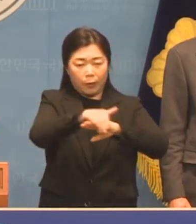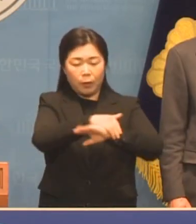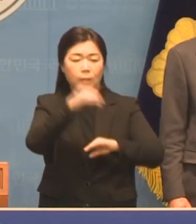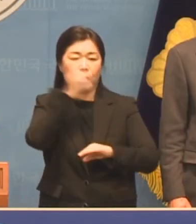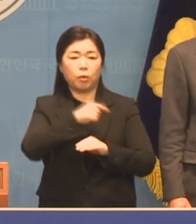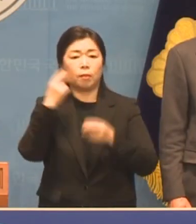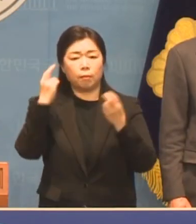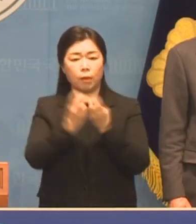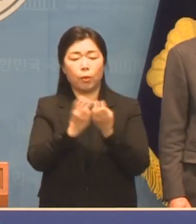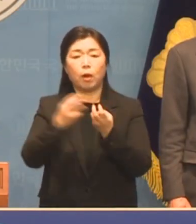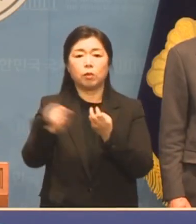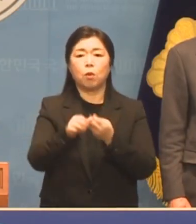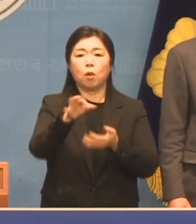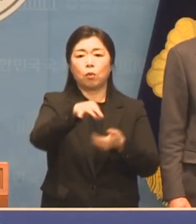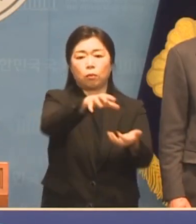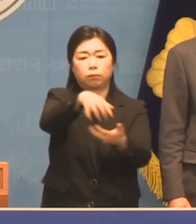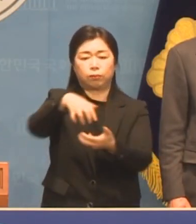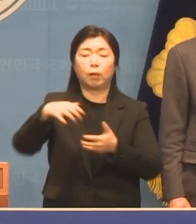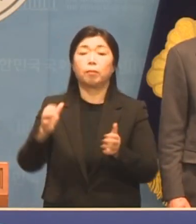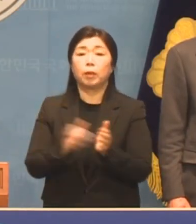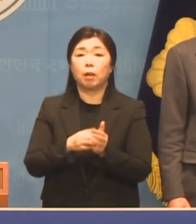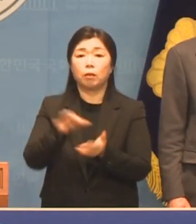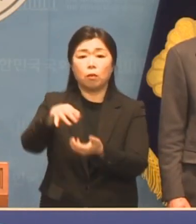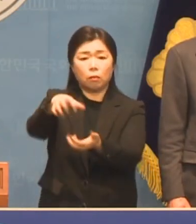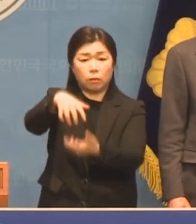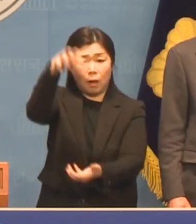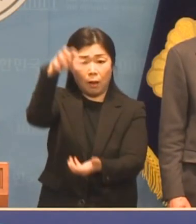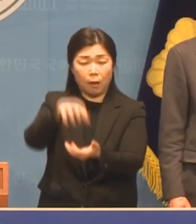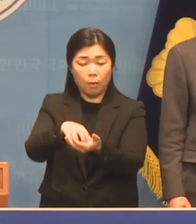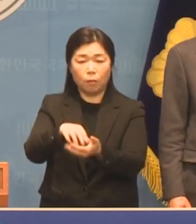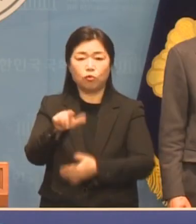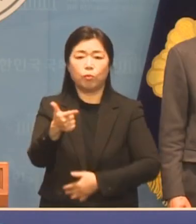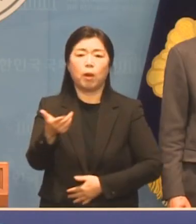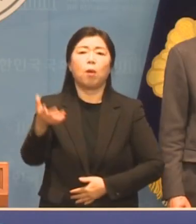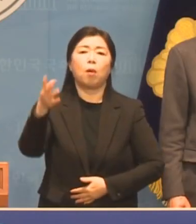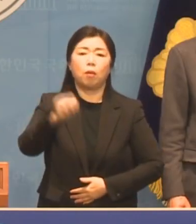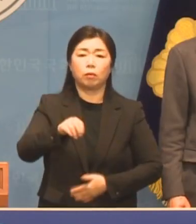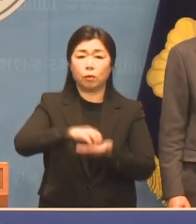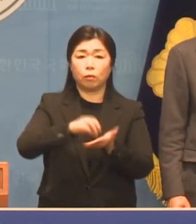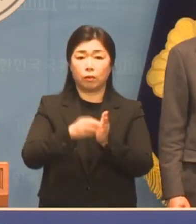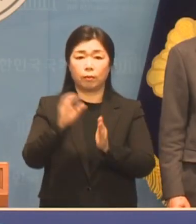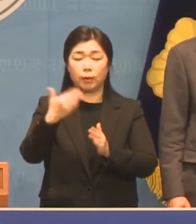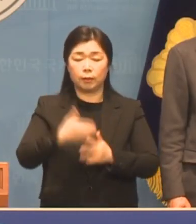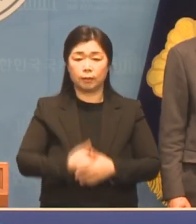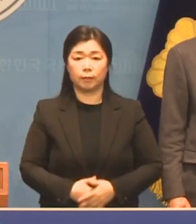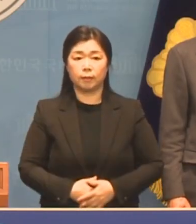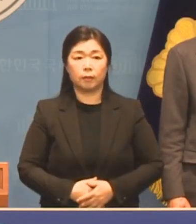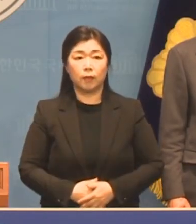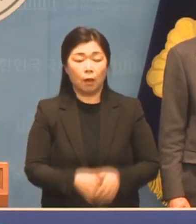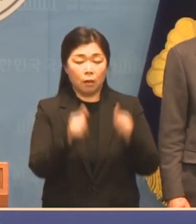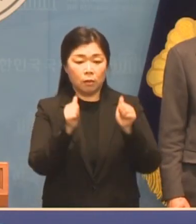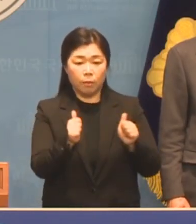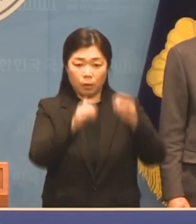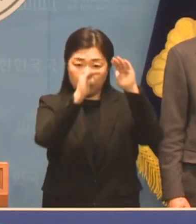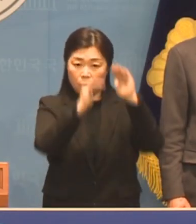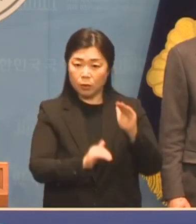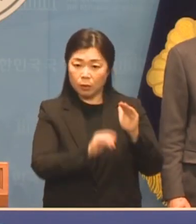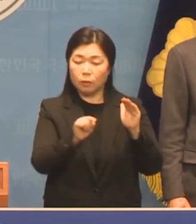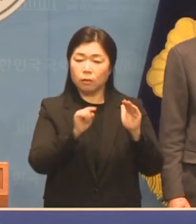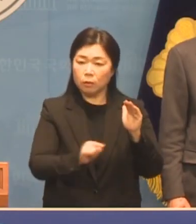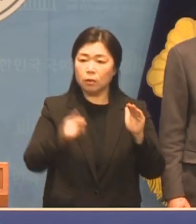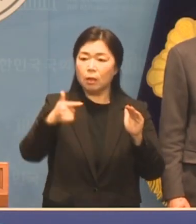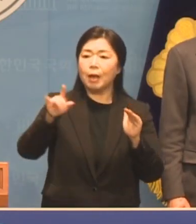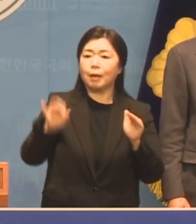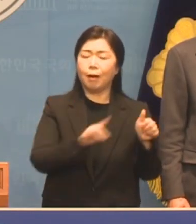방법으로 자금을 모금했으며 그 금액은 약 600억 원에 달합니다. 재판 과정 중에서도